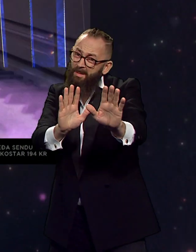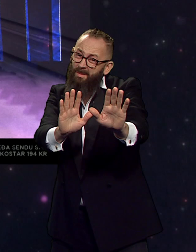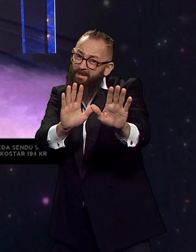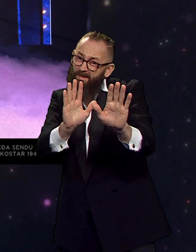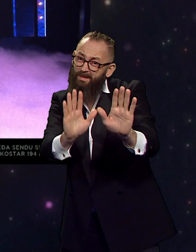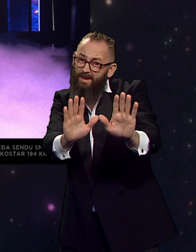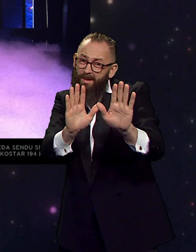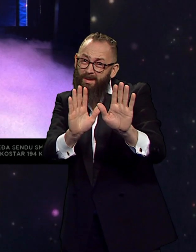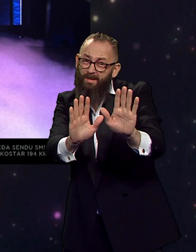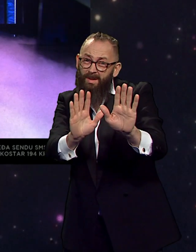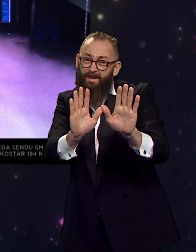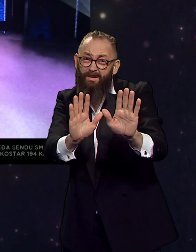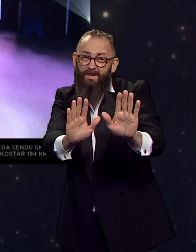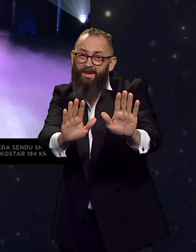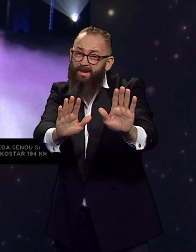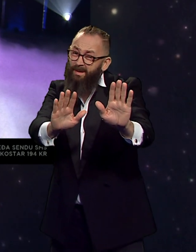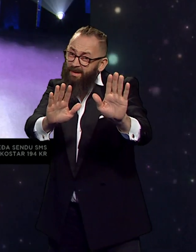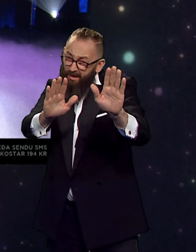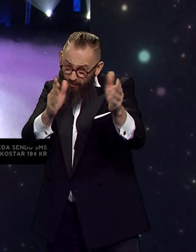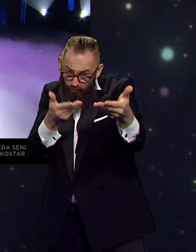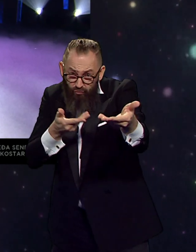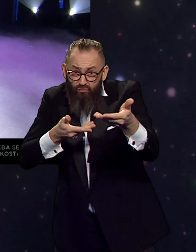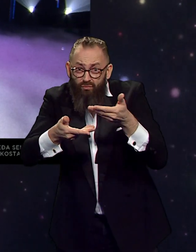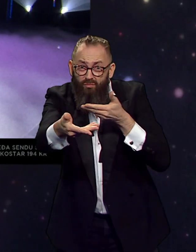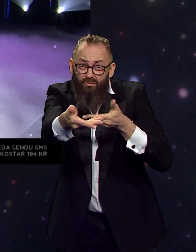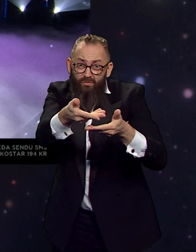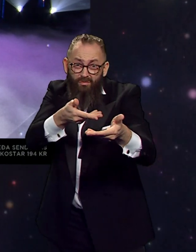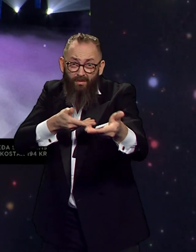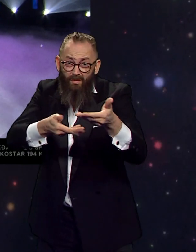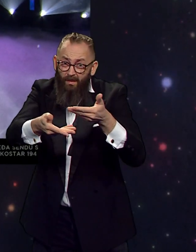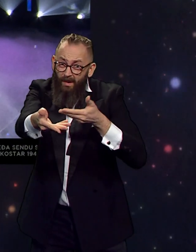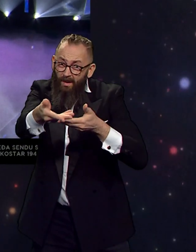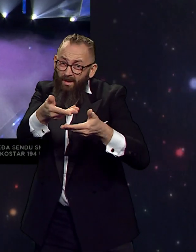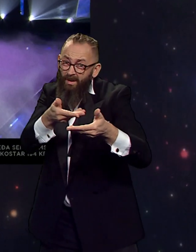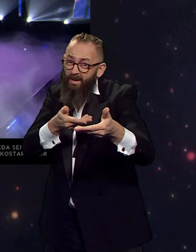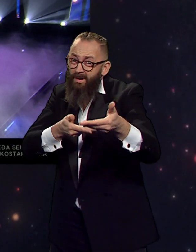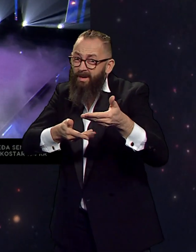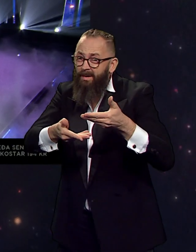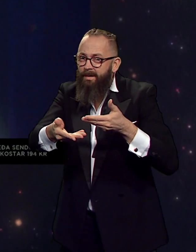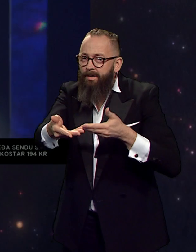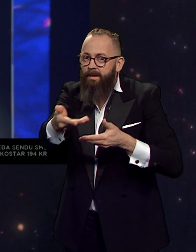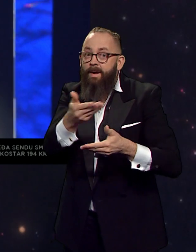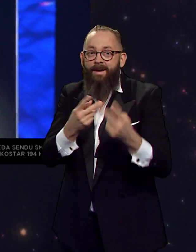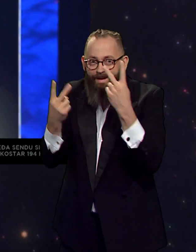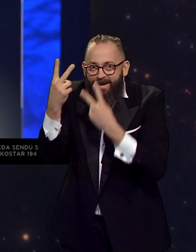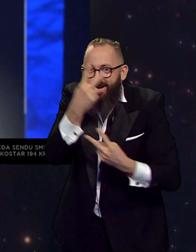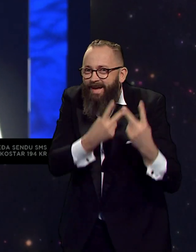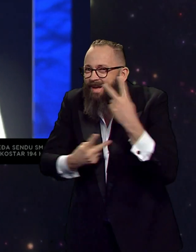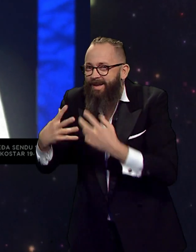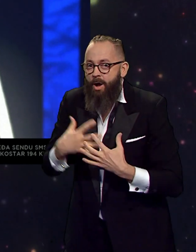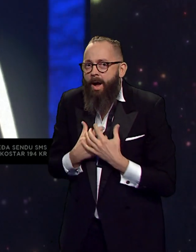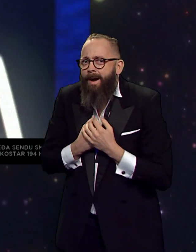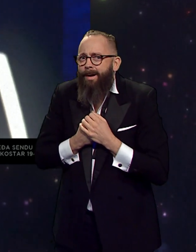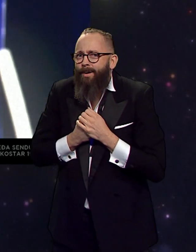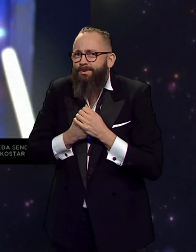vertu aðeins lengur tölum aðeins lengur og leitum upp